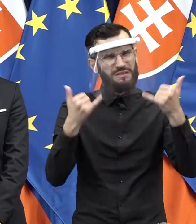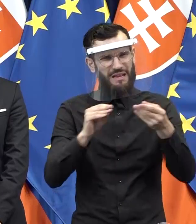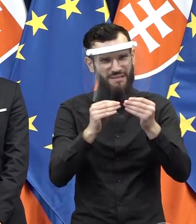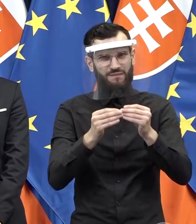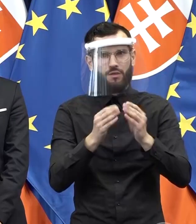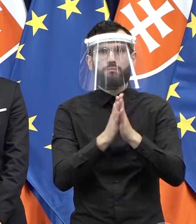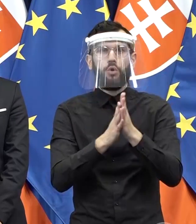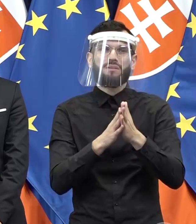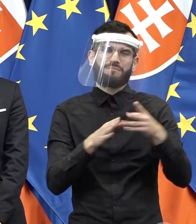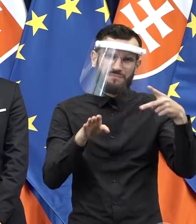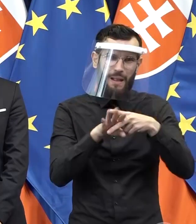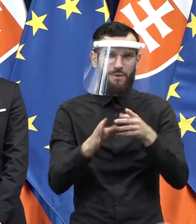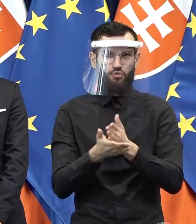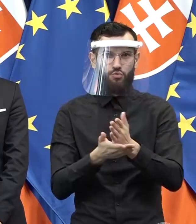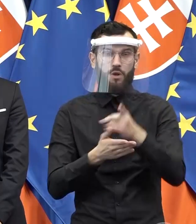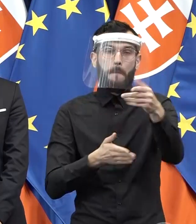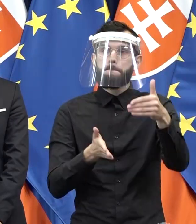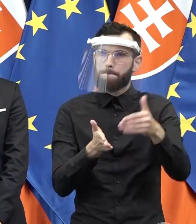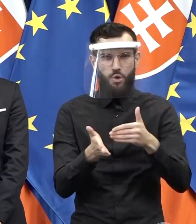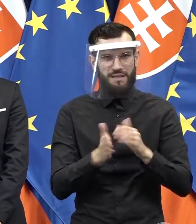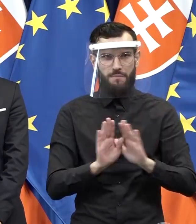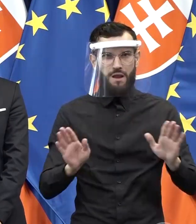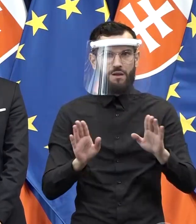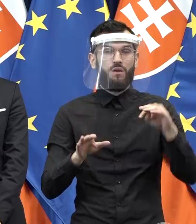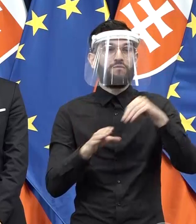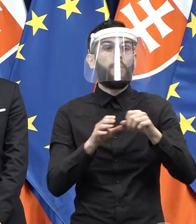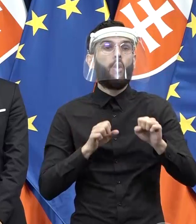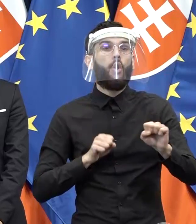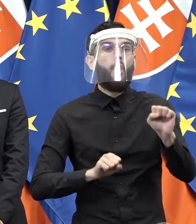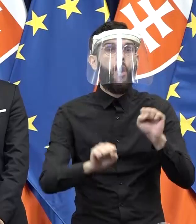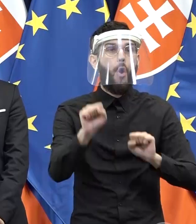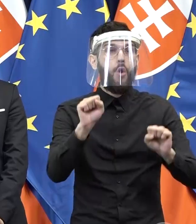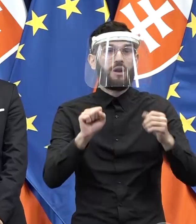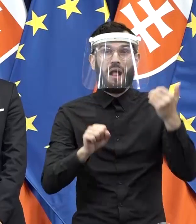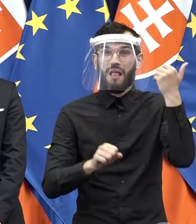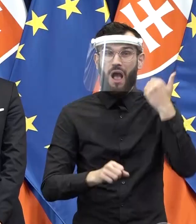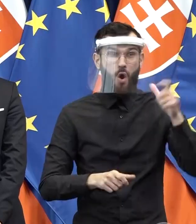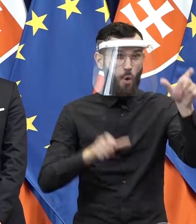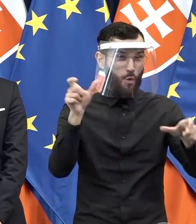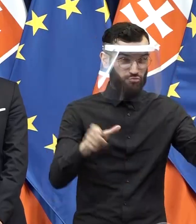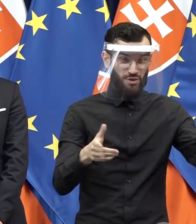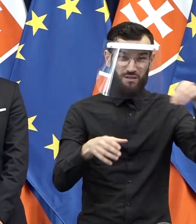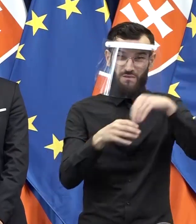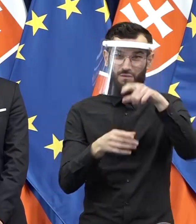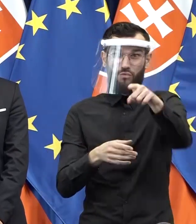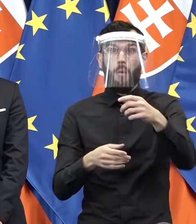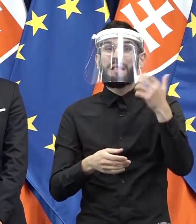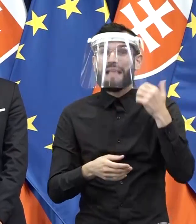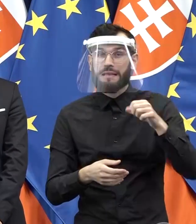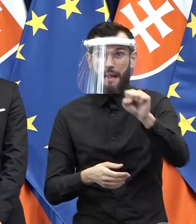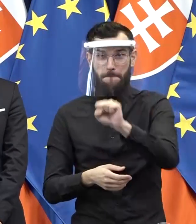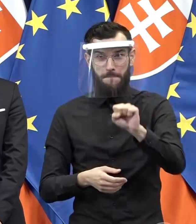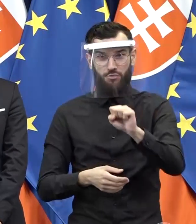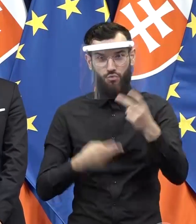veci urobiť tú službu, ktorá je nevyhnutná na to, aby ste chránili svojich vlastných občanov vo vašich obciach a